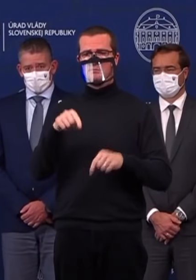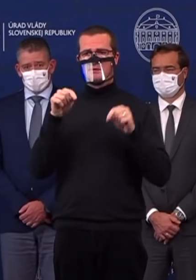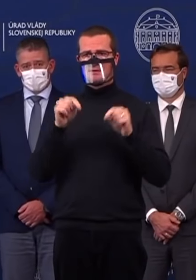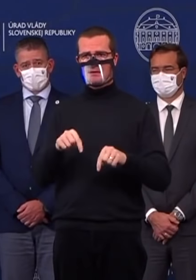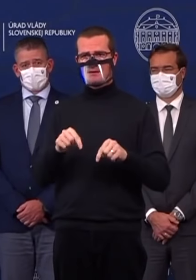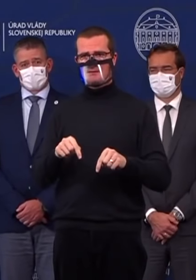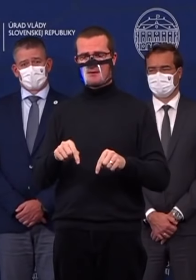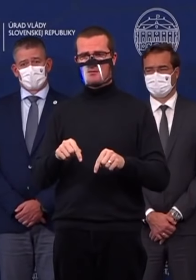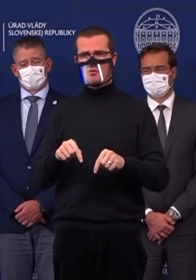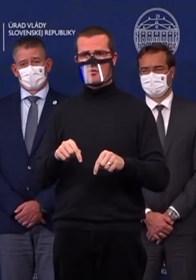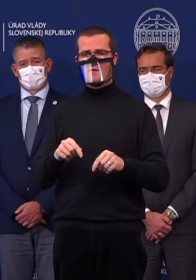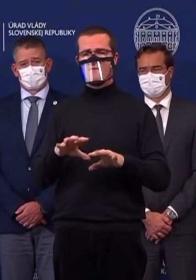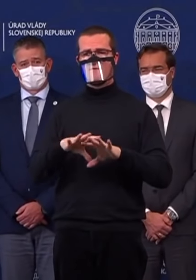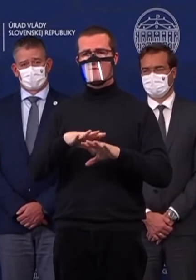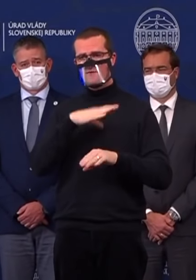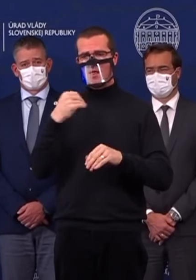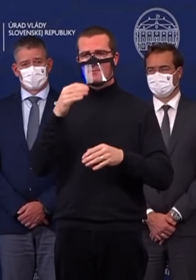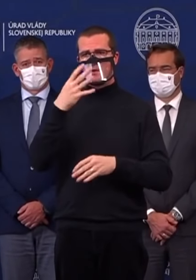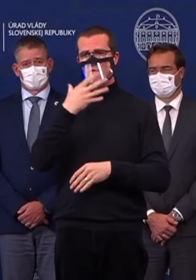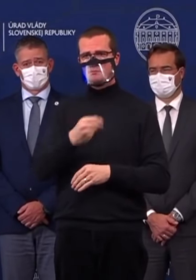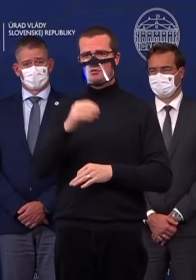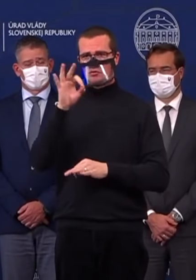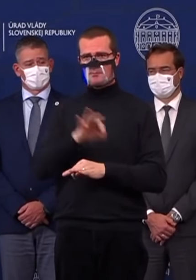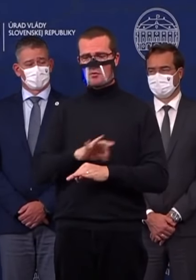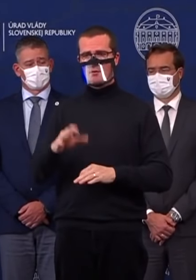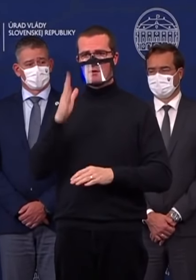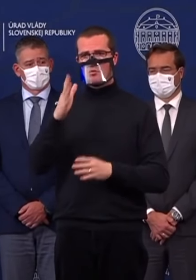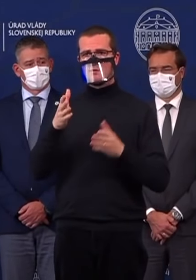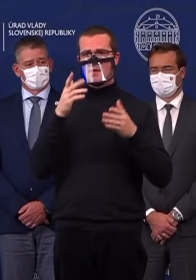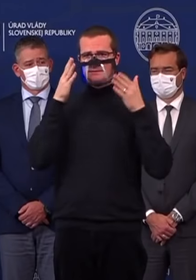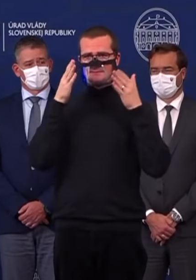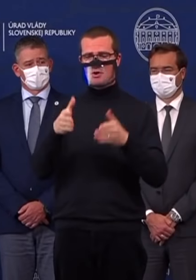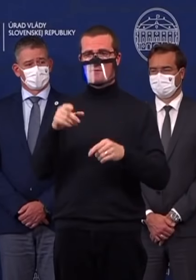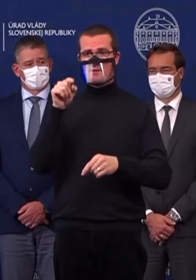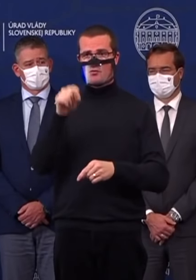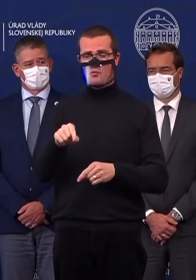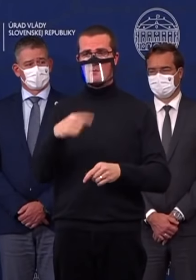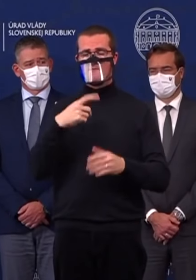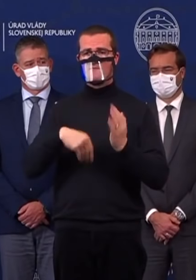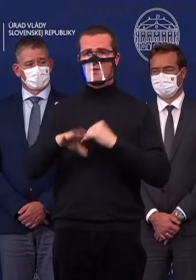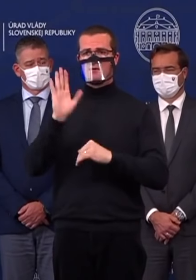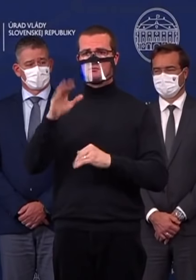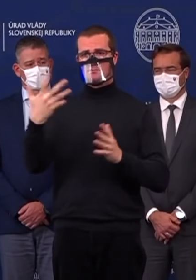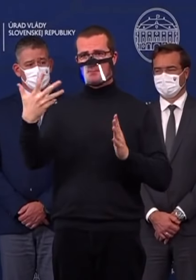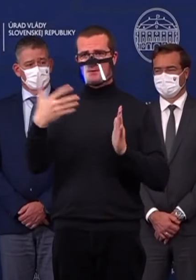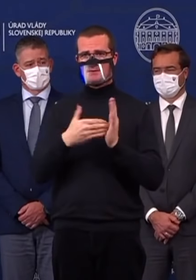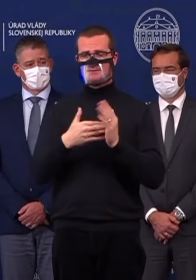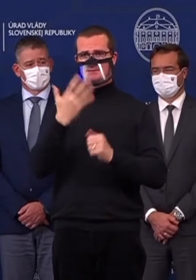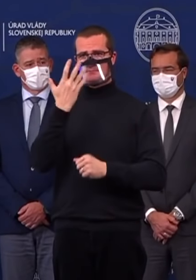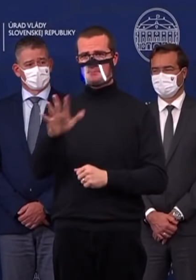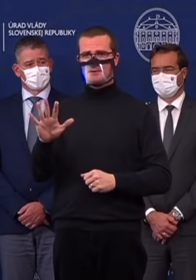tento veľmi úspešný projekt, ktorý verím, že bude smerovať k tomu, aby tých viac ako